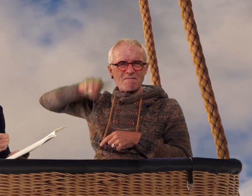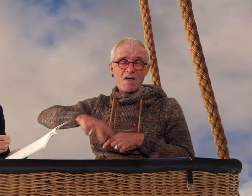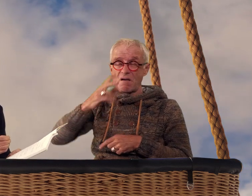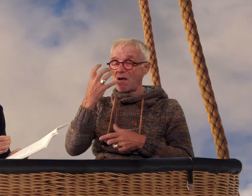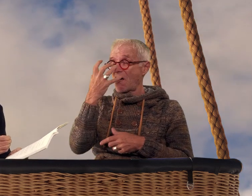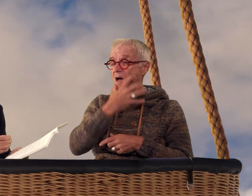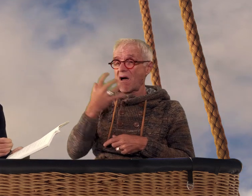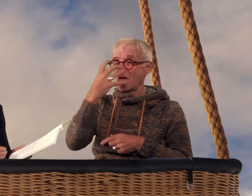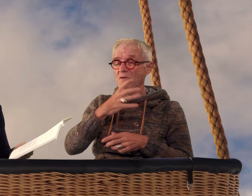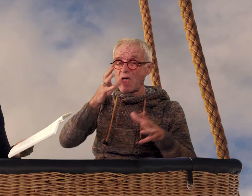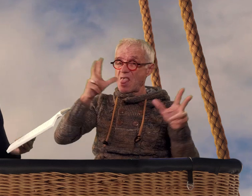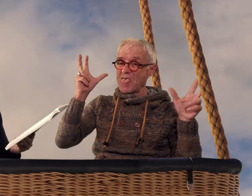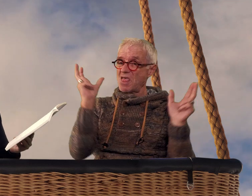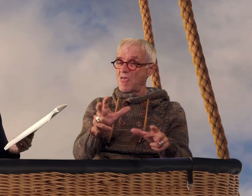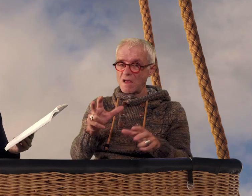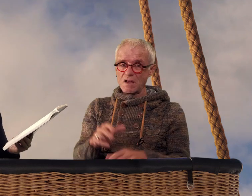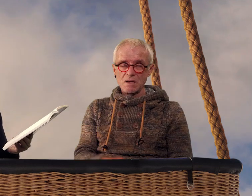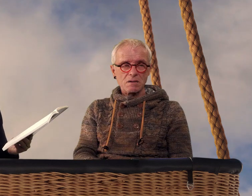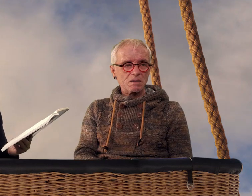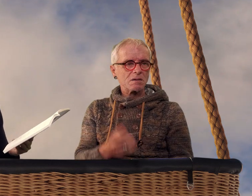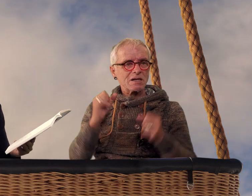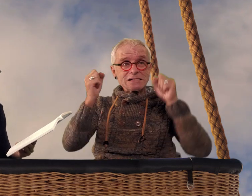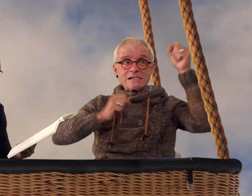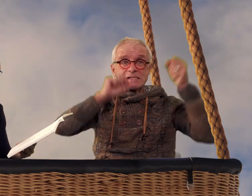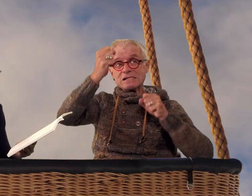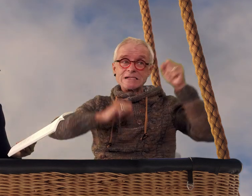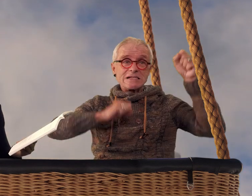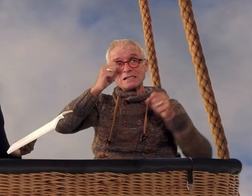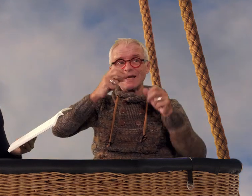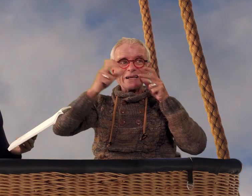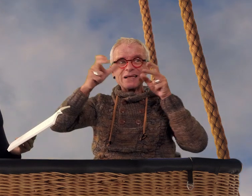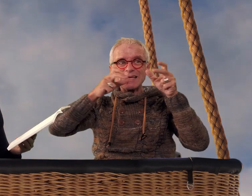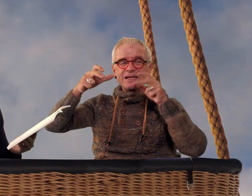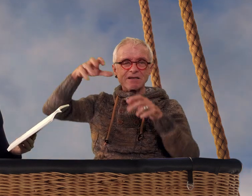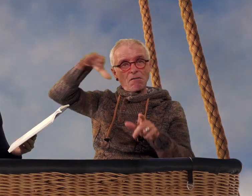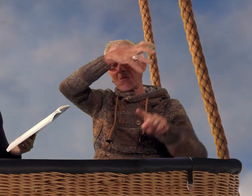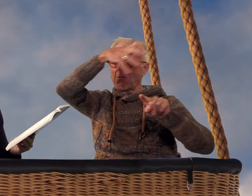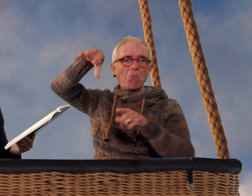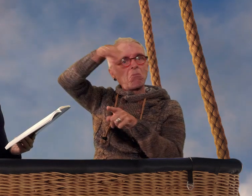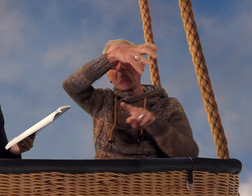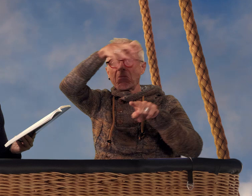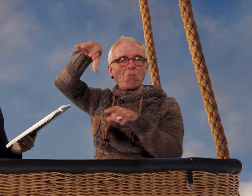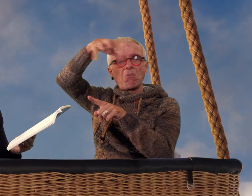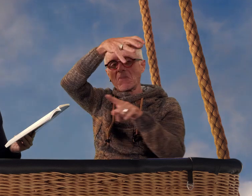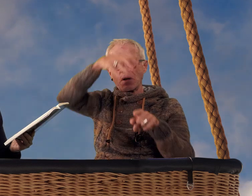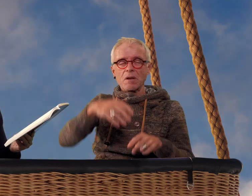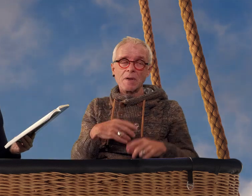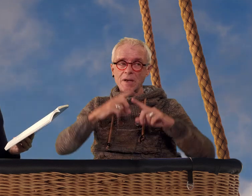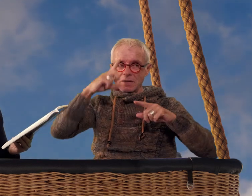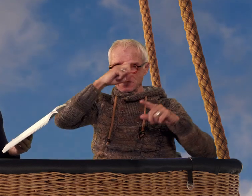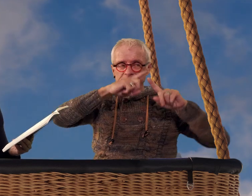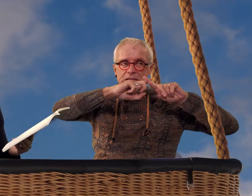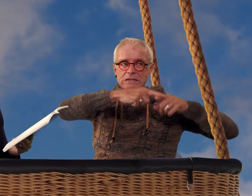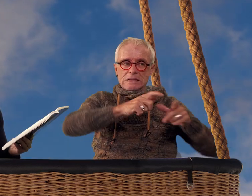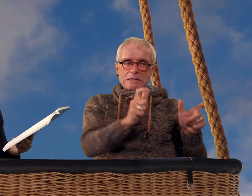infâme. La connue se débattait en gesticulant et la nacelle éprouvait de violentes oscillations. J'eus beaucoup de